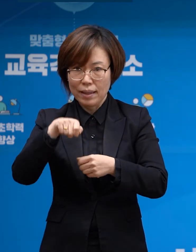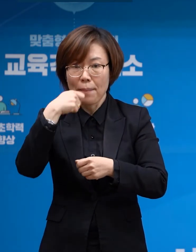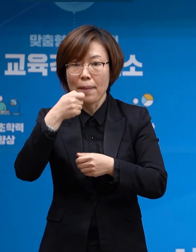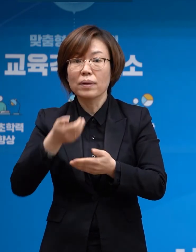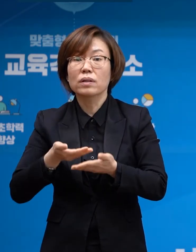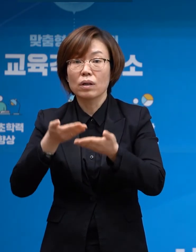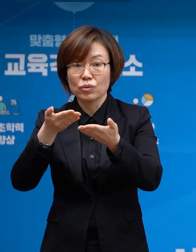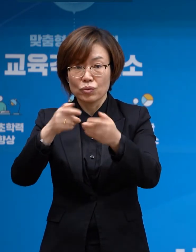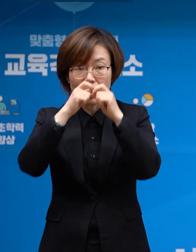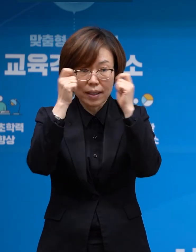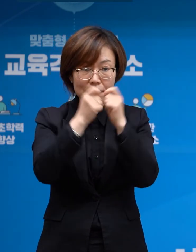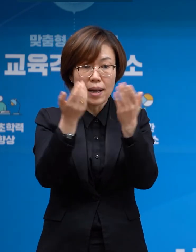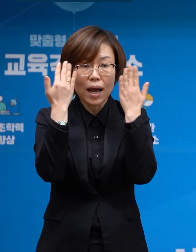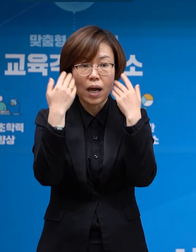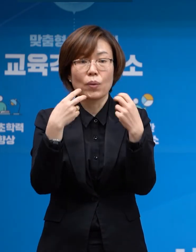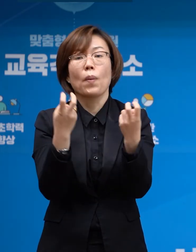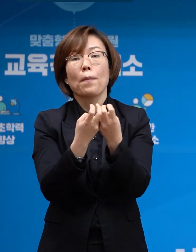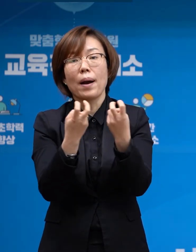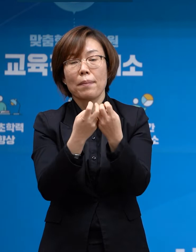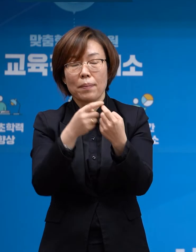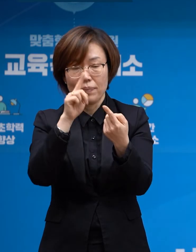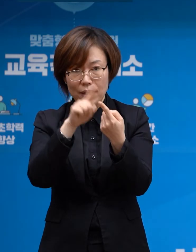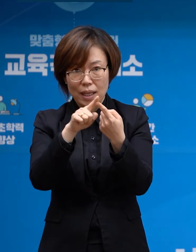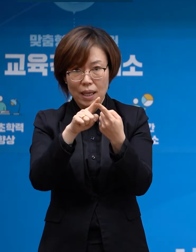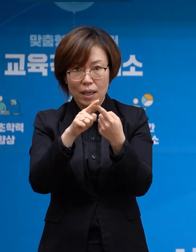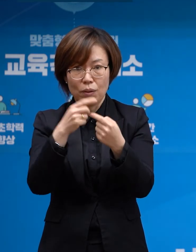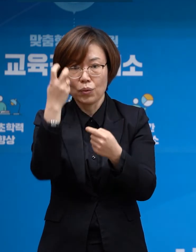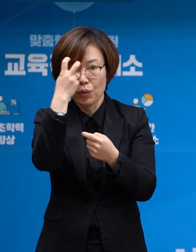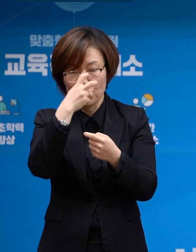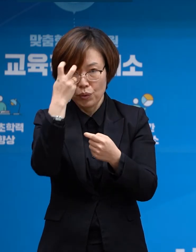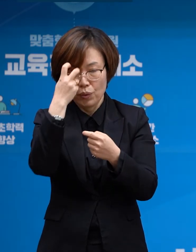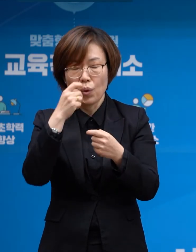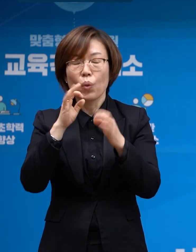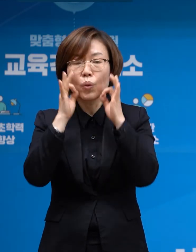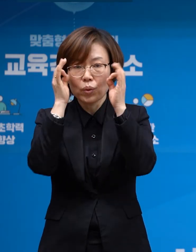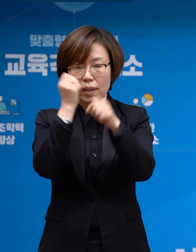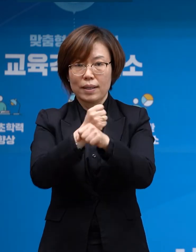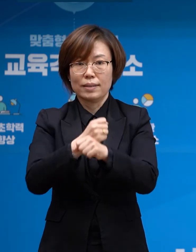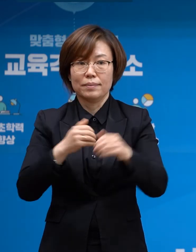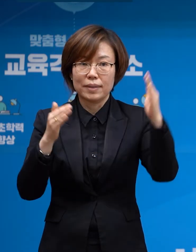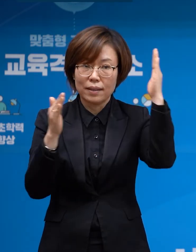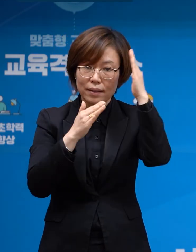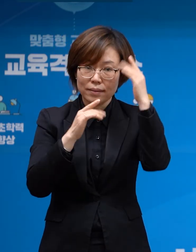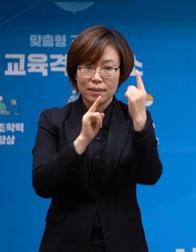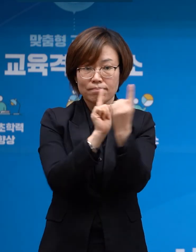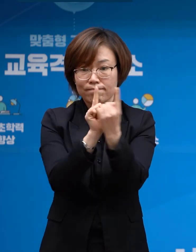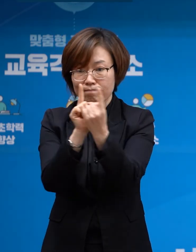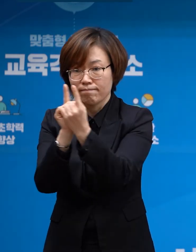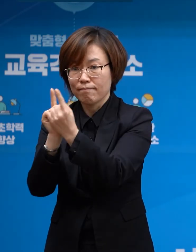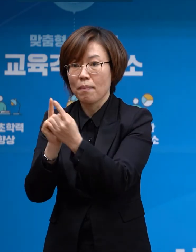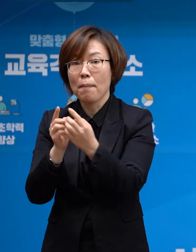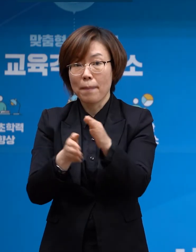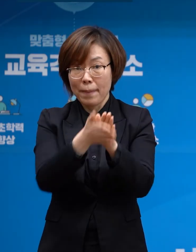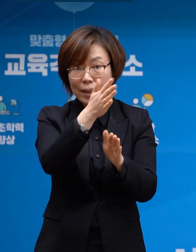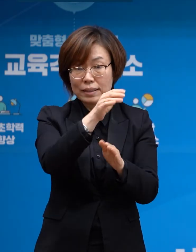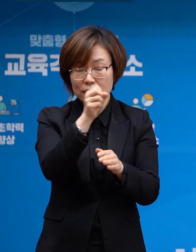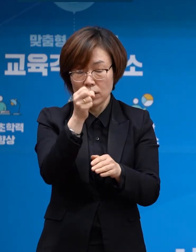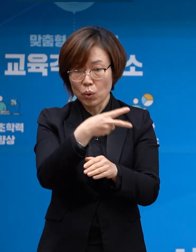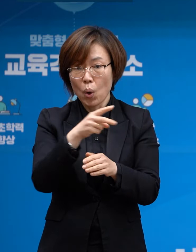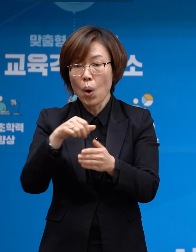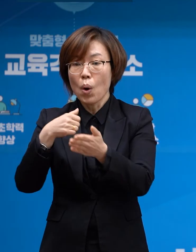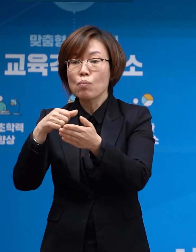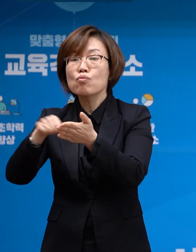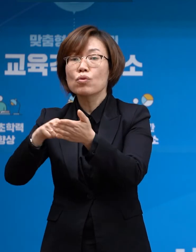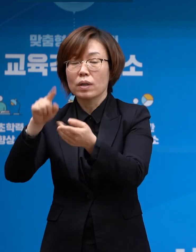학교 실정에 맞는 급식 방법을 강구하도록 하겠습니다. 학생들의 접촉이 빈번한 시설과 기구에